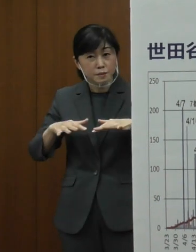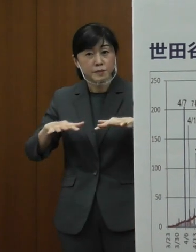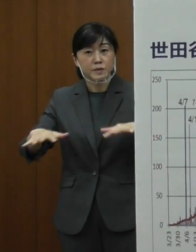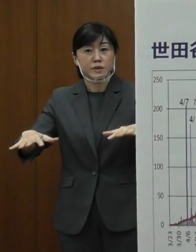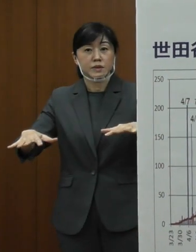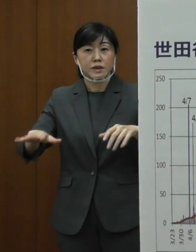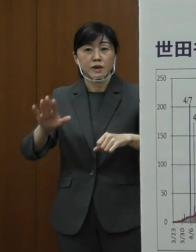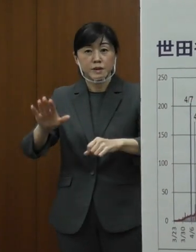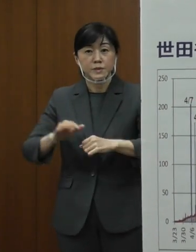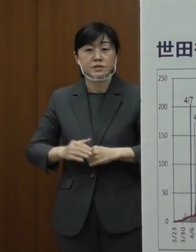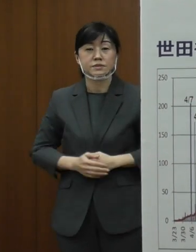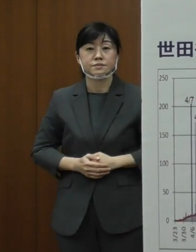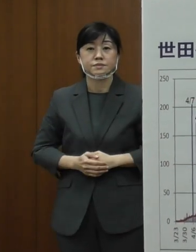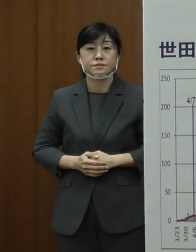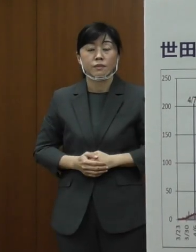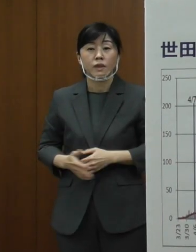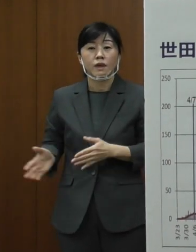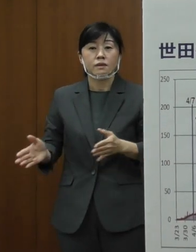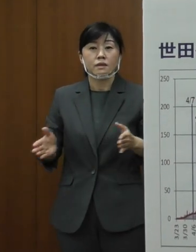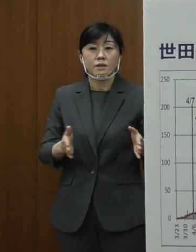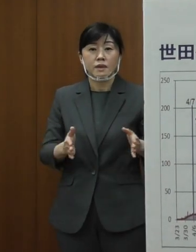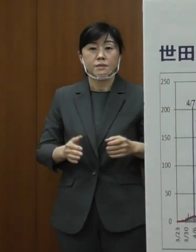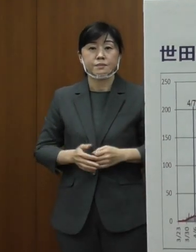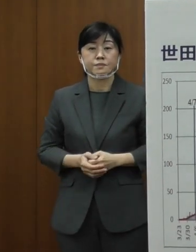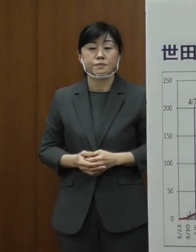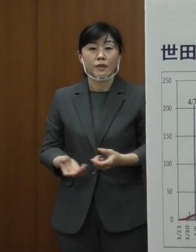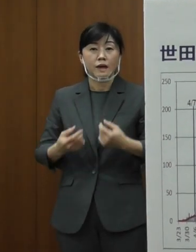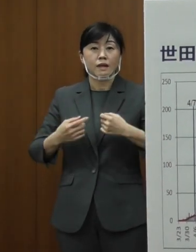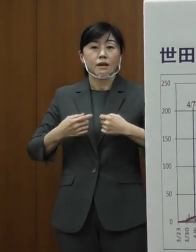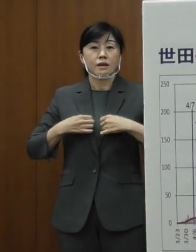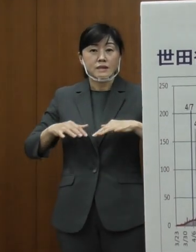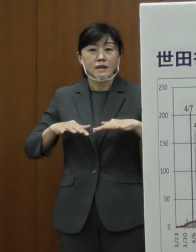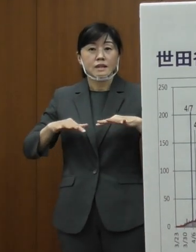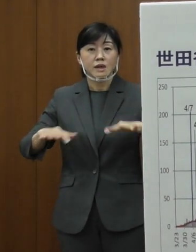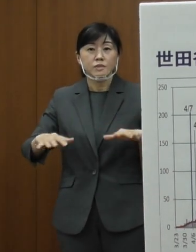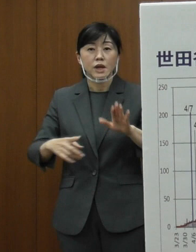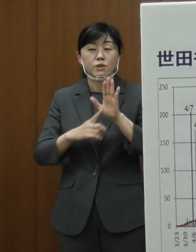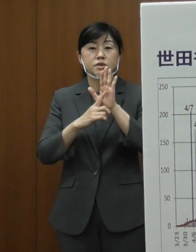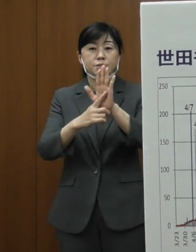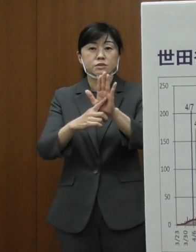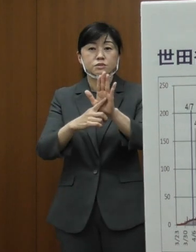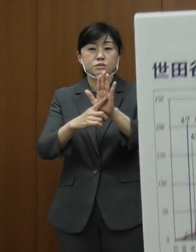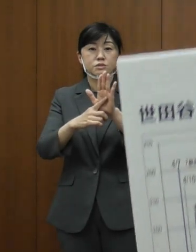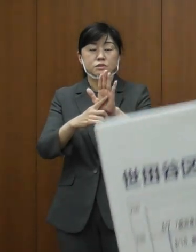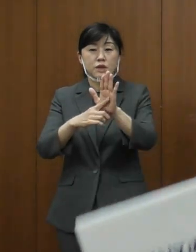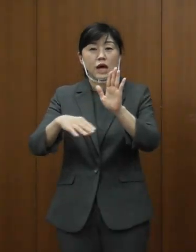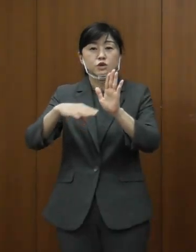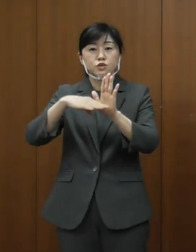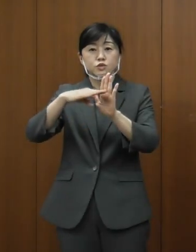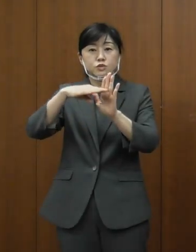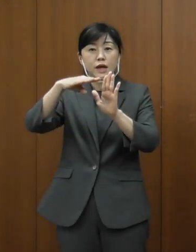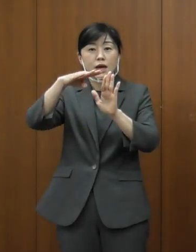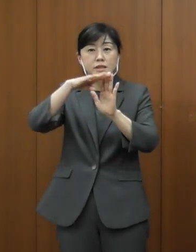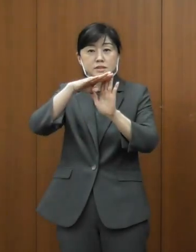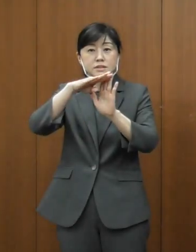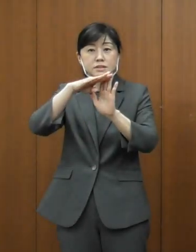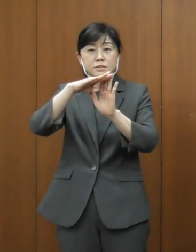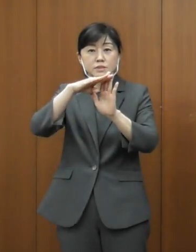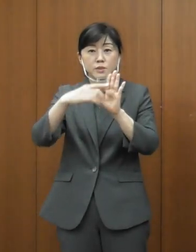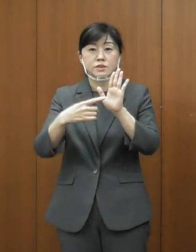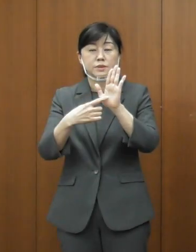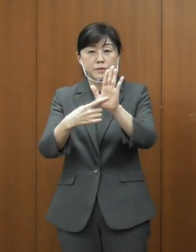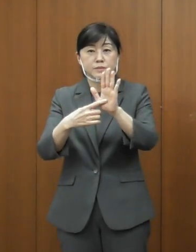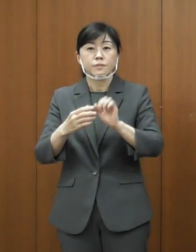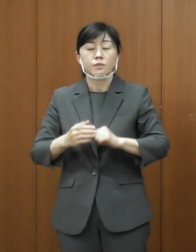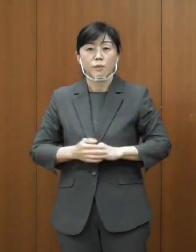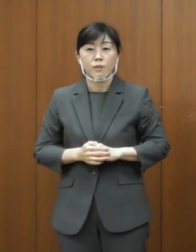。さて、感染拡大を示すステージごとの指標によりますと、